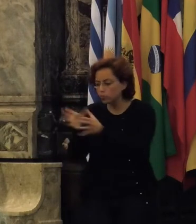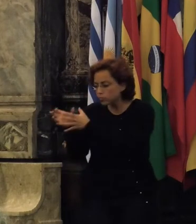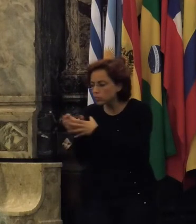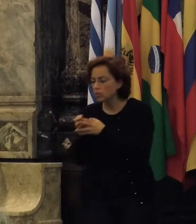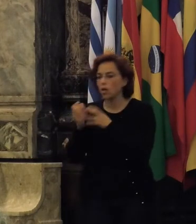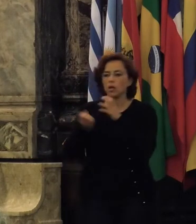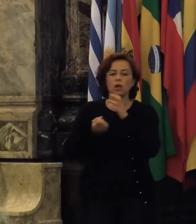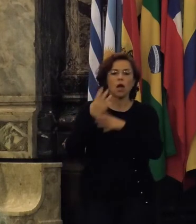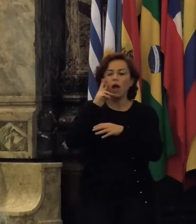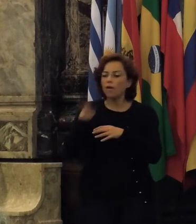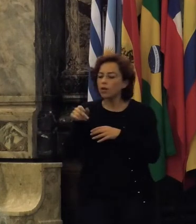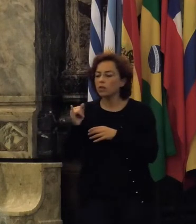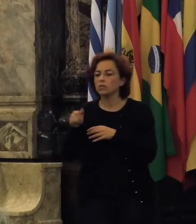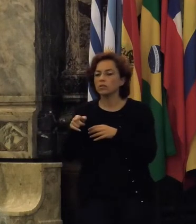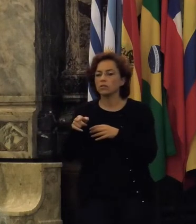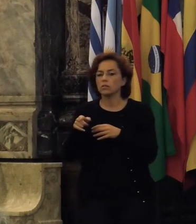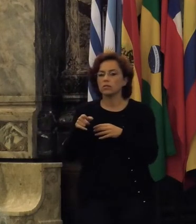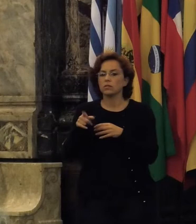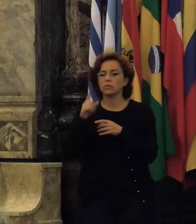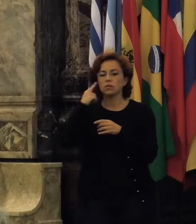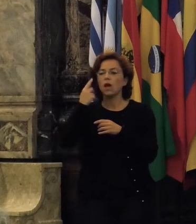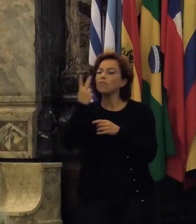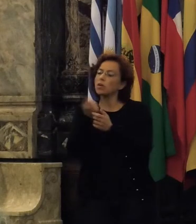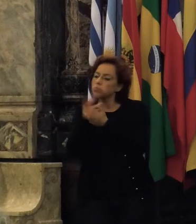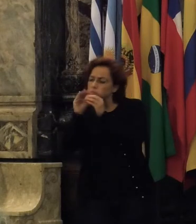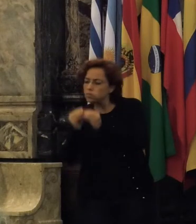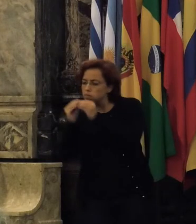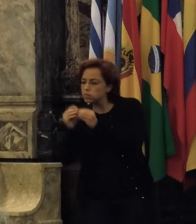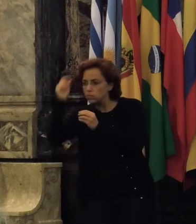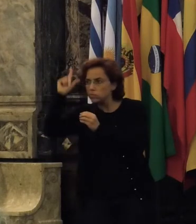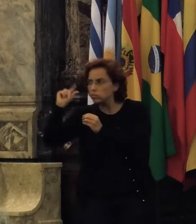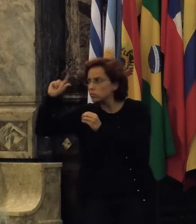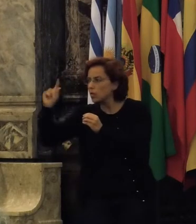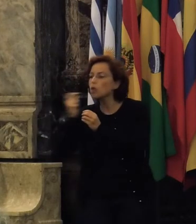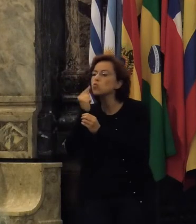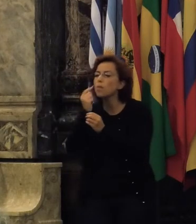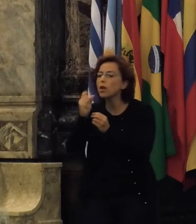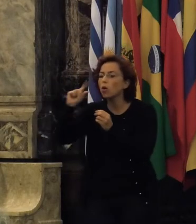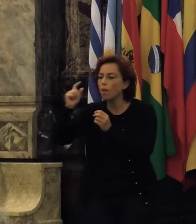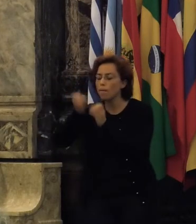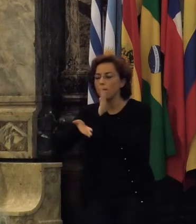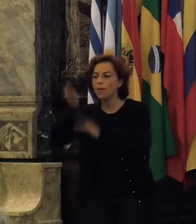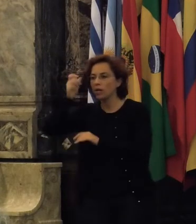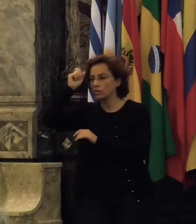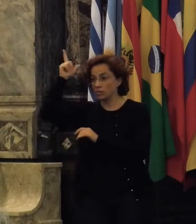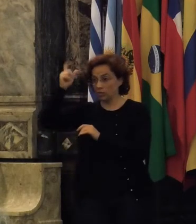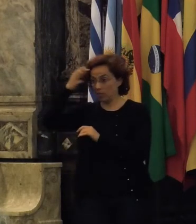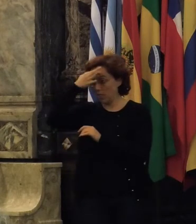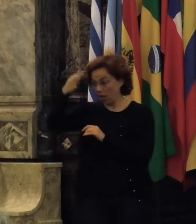con nuevas cuentas que nos hacen acordar al coeficiente intelectual? ¿Se acuerdan los que pintamos